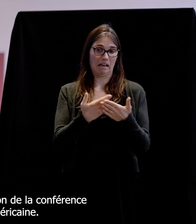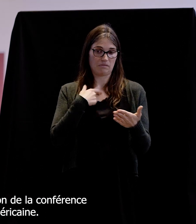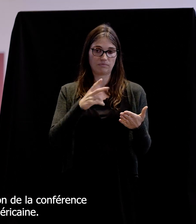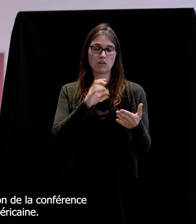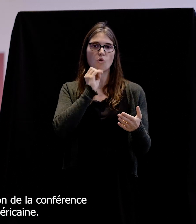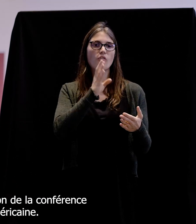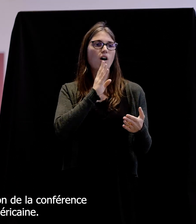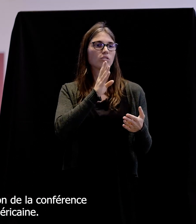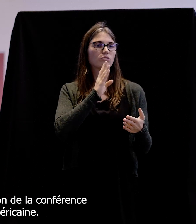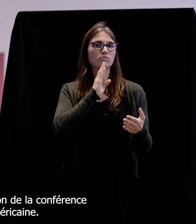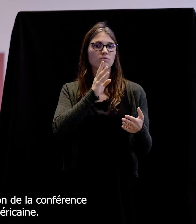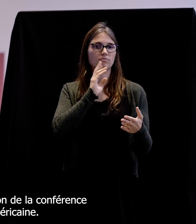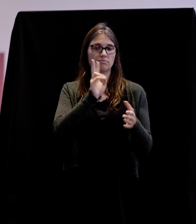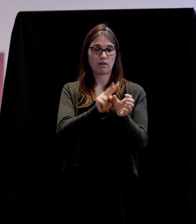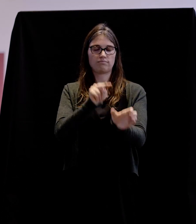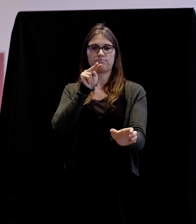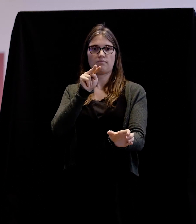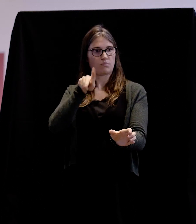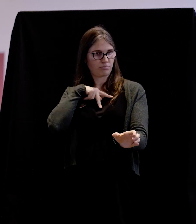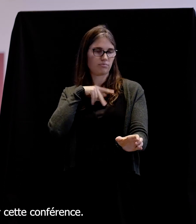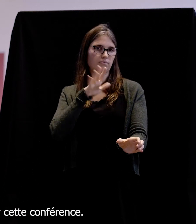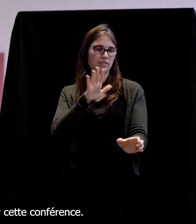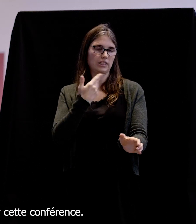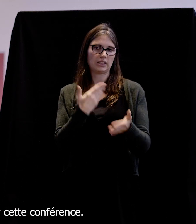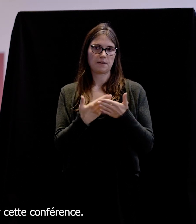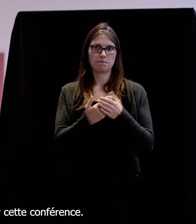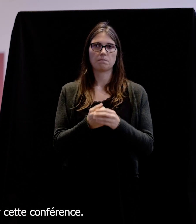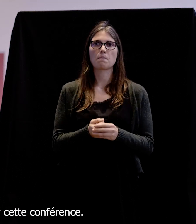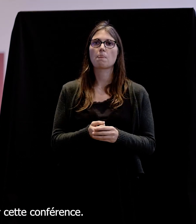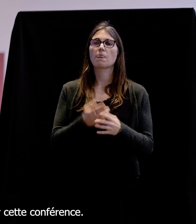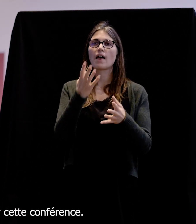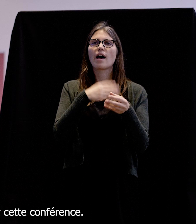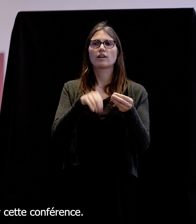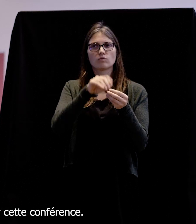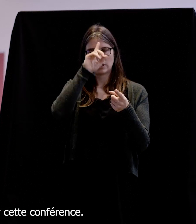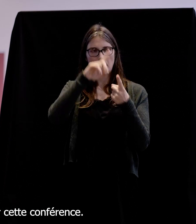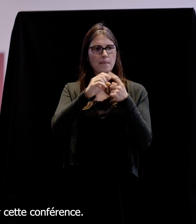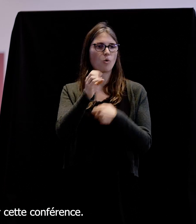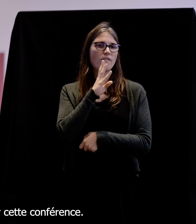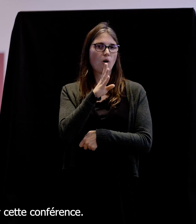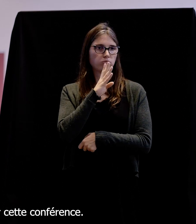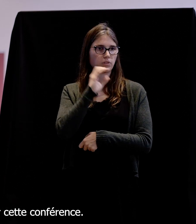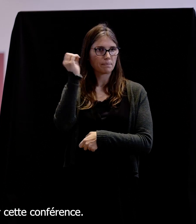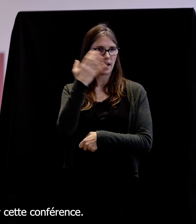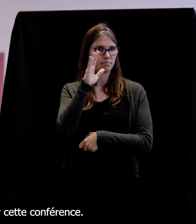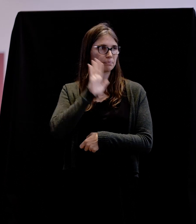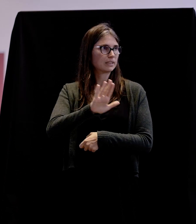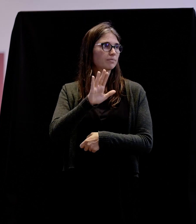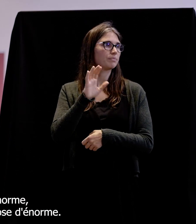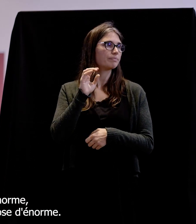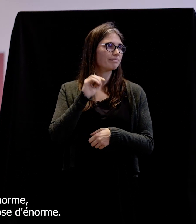la conférence de la charge américaine. Juste un petit mot sur cette conférence.